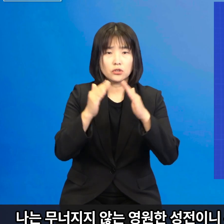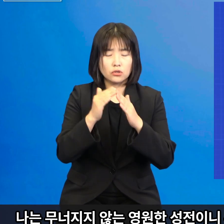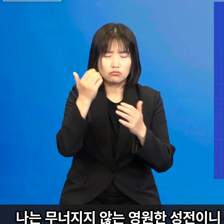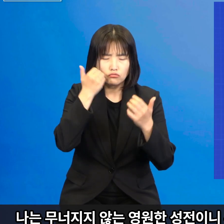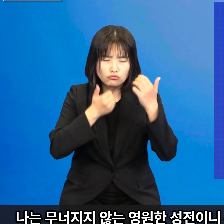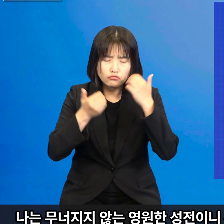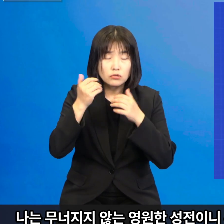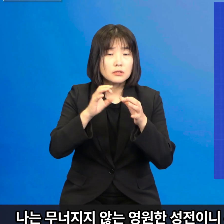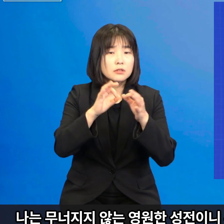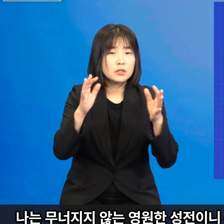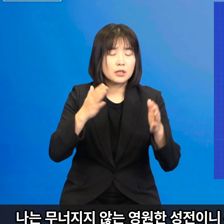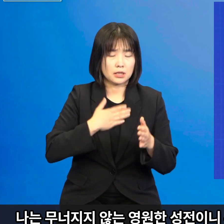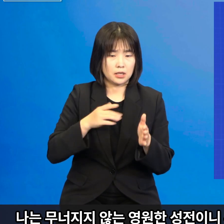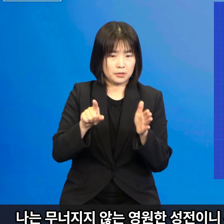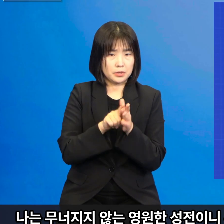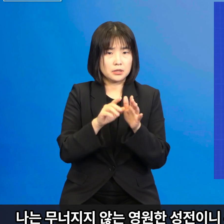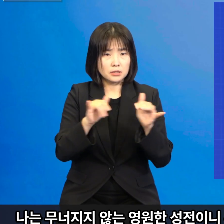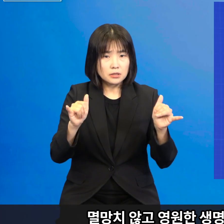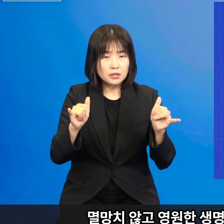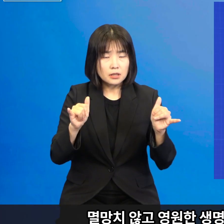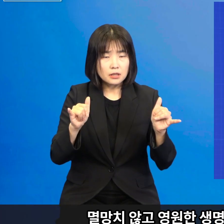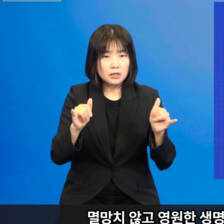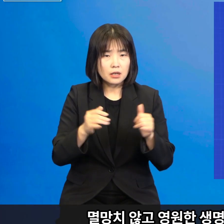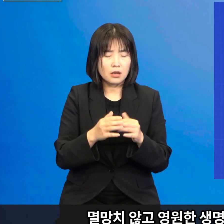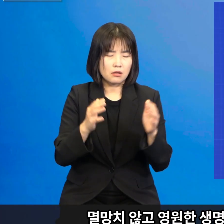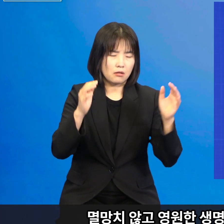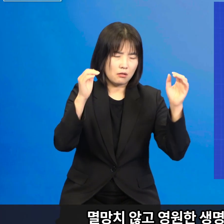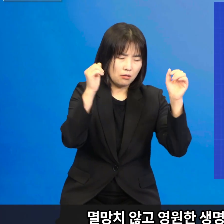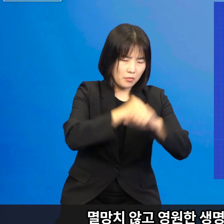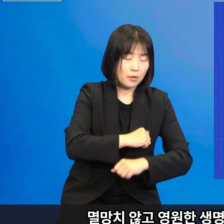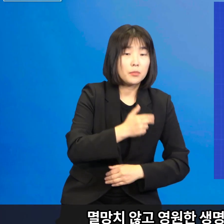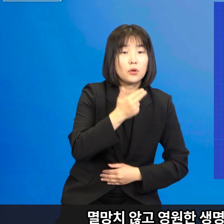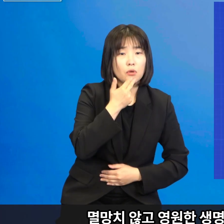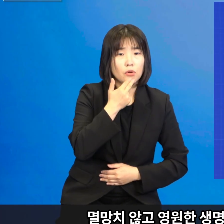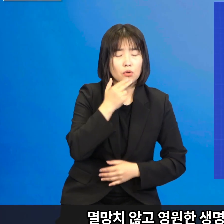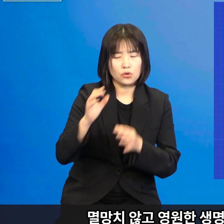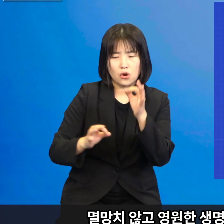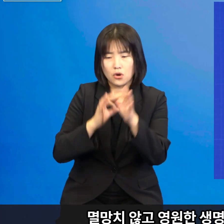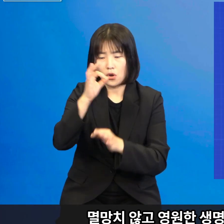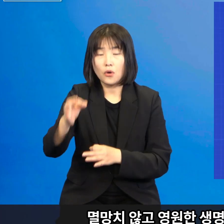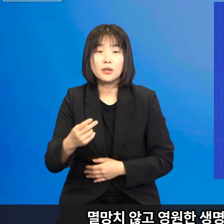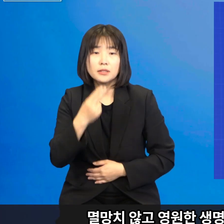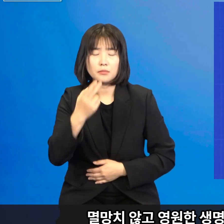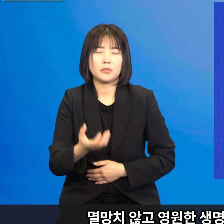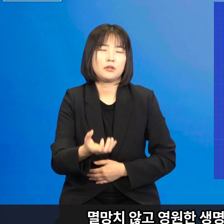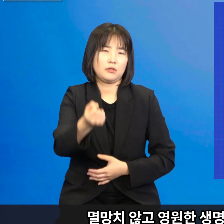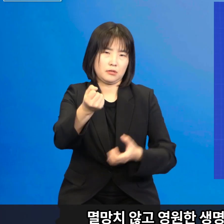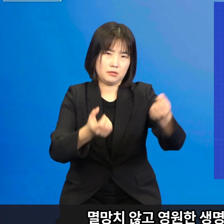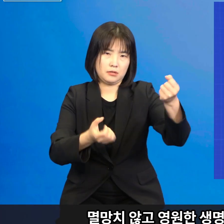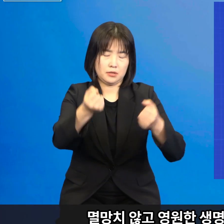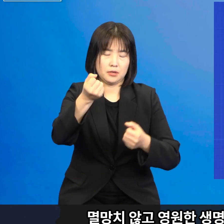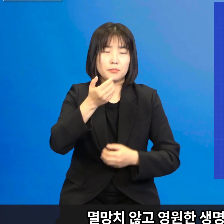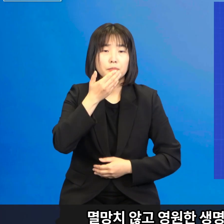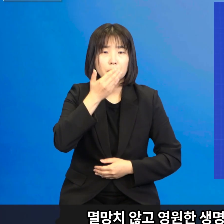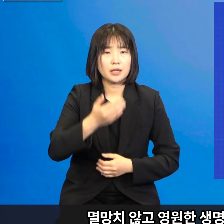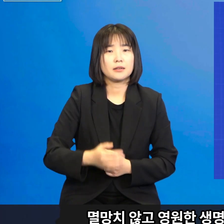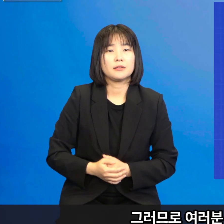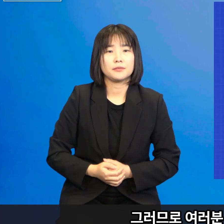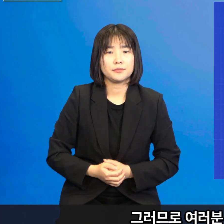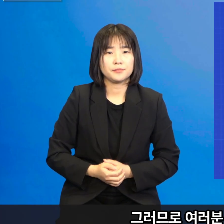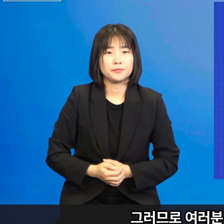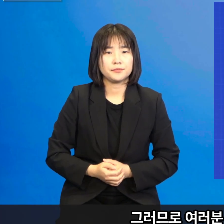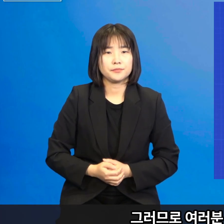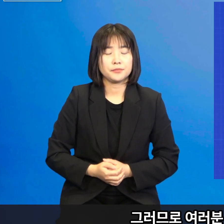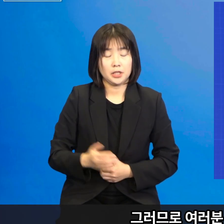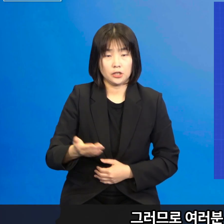누구든지 나를 믿는 자마다 어떻게 해요? 멸망치 않고 영원한 생명을 얻게 된다는 것입니다.